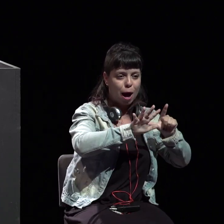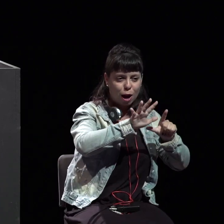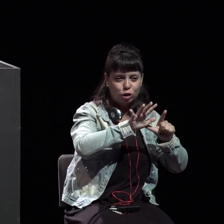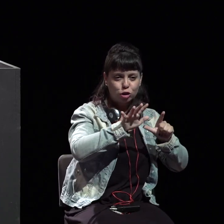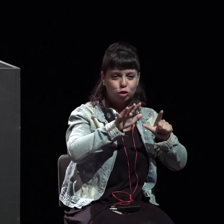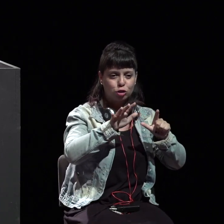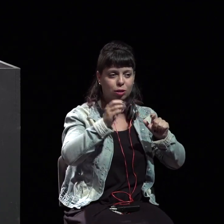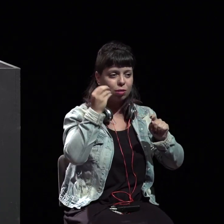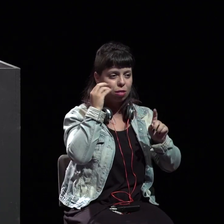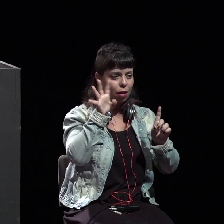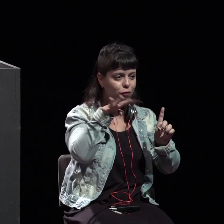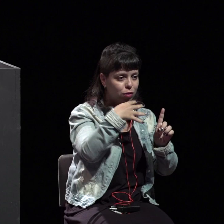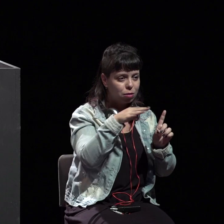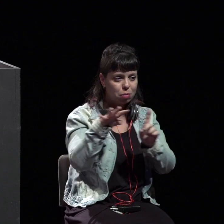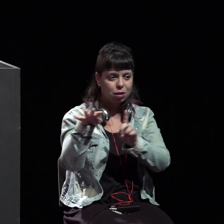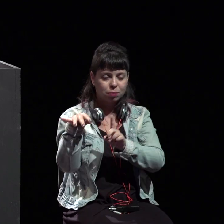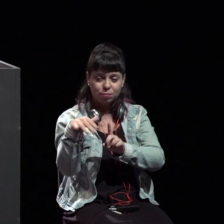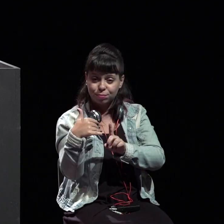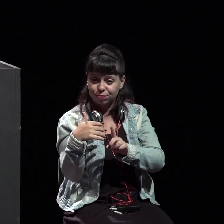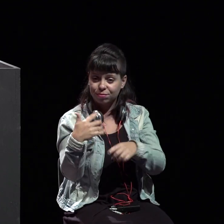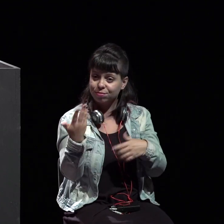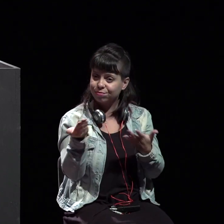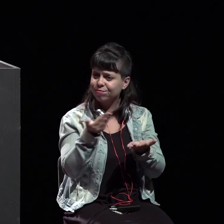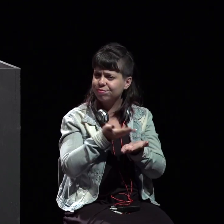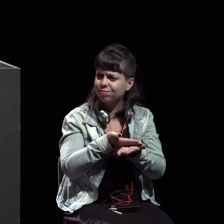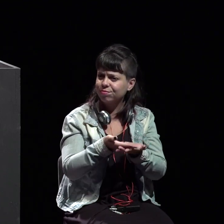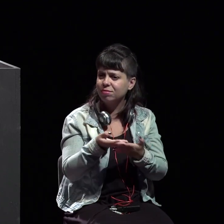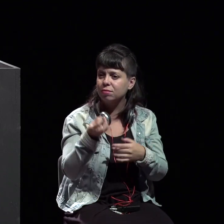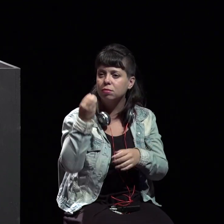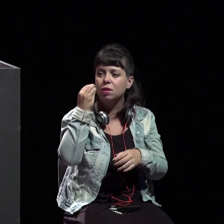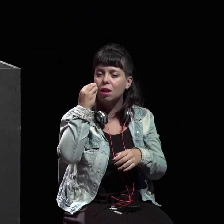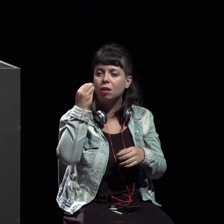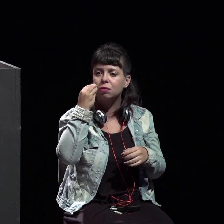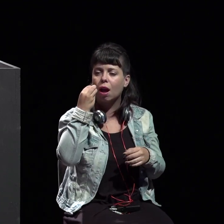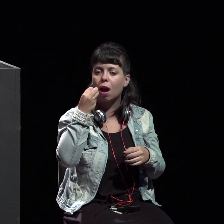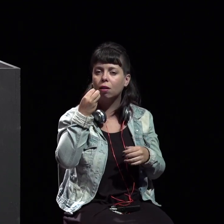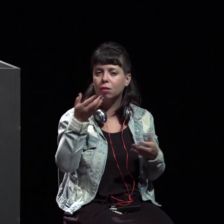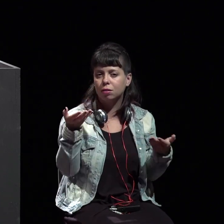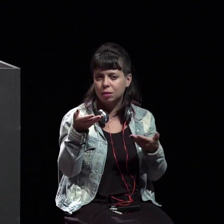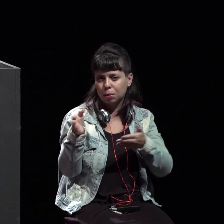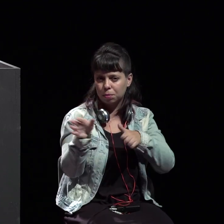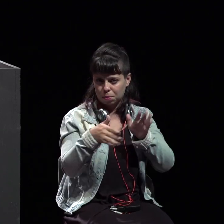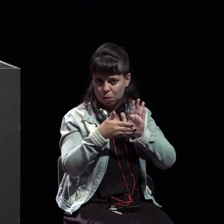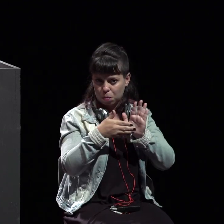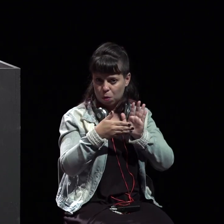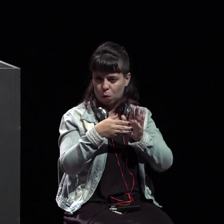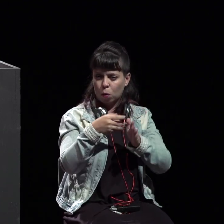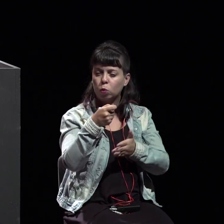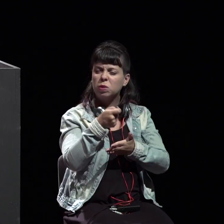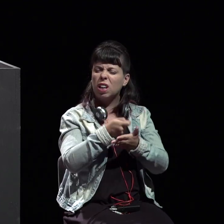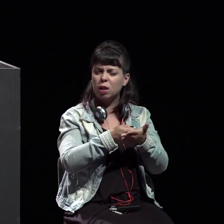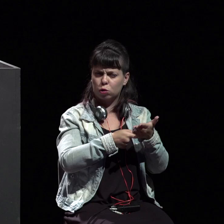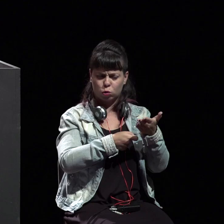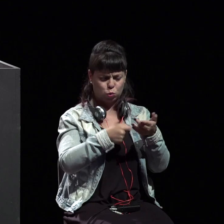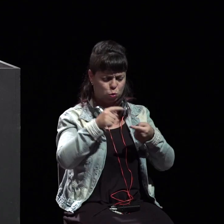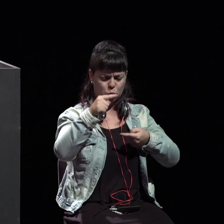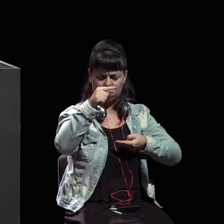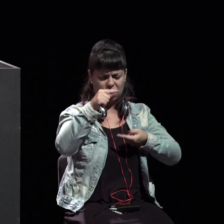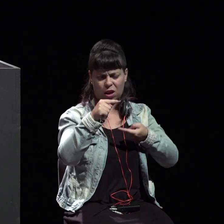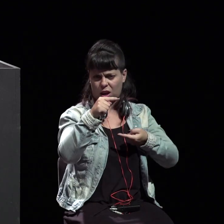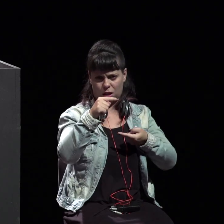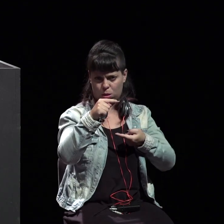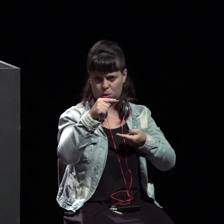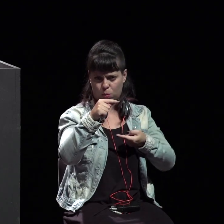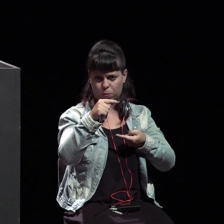para tentar, né, trazer aqui, discutindo o debate, um texto, parte de um pequeno